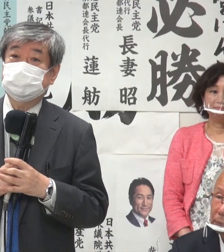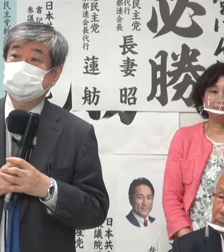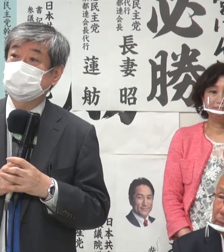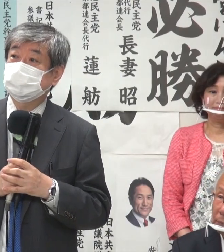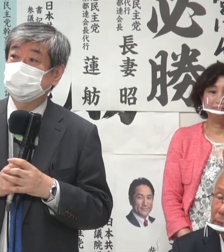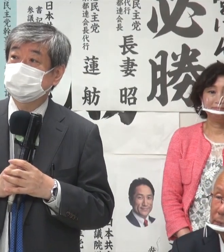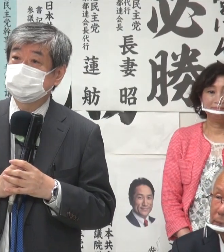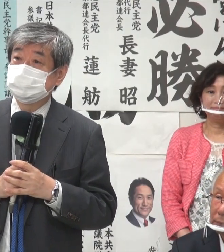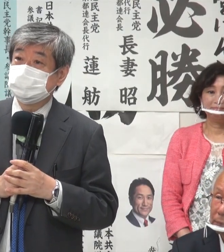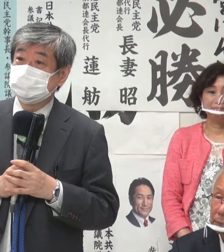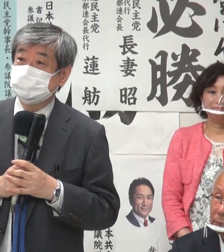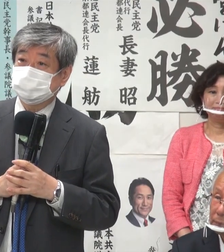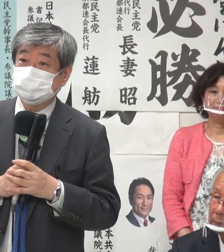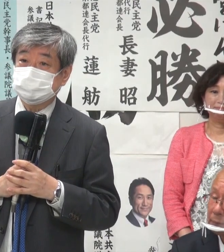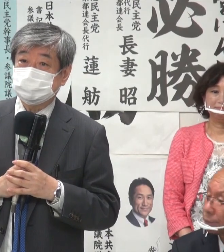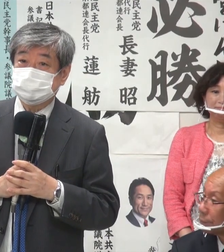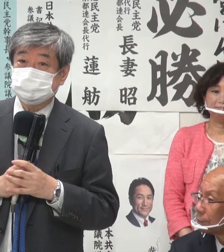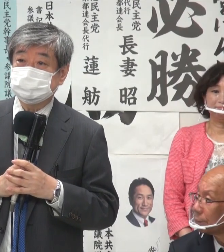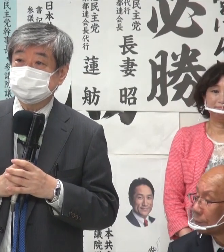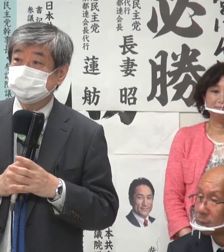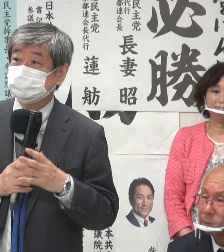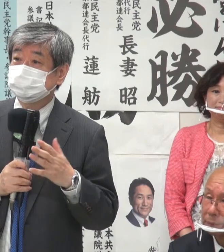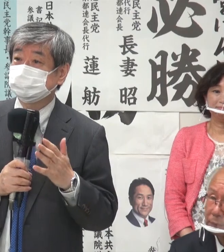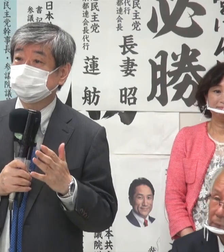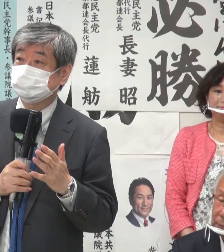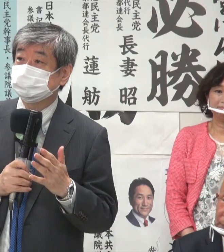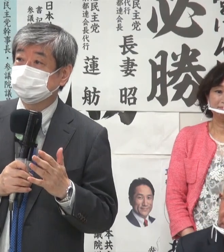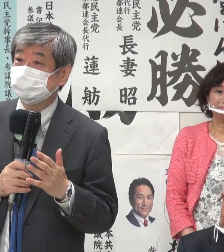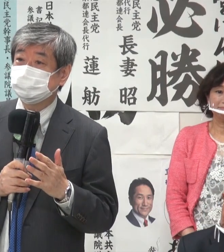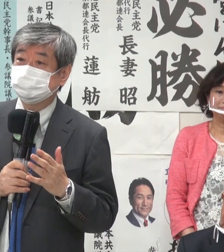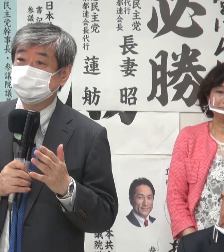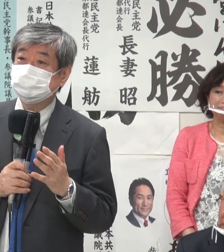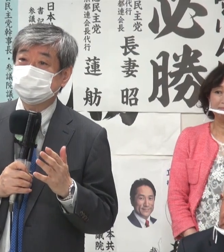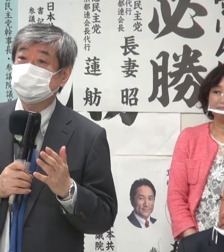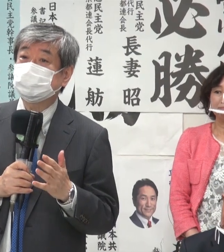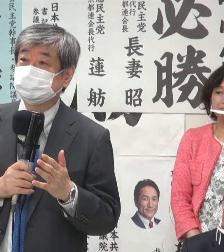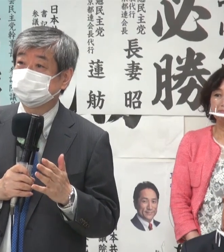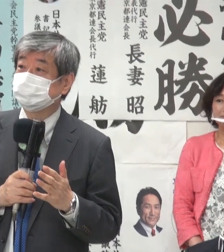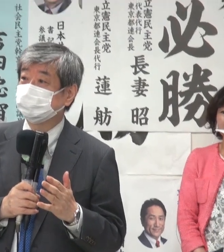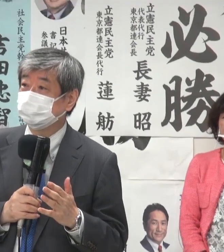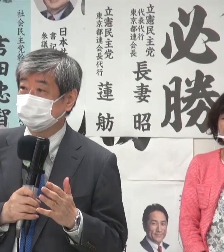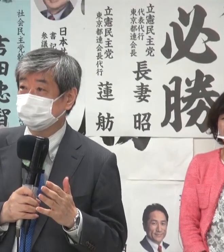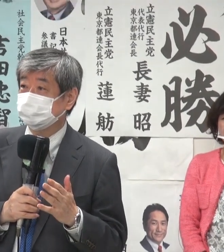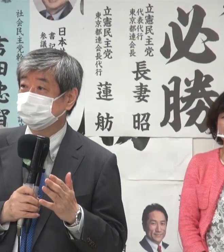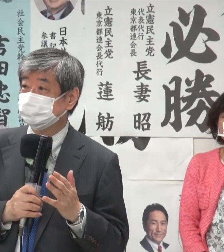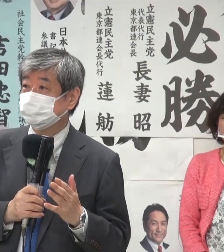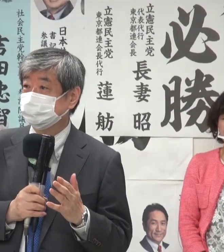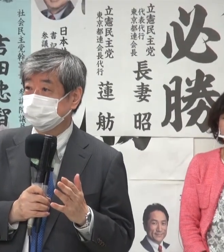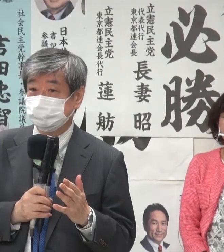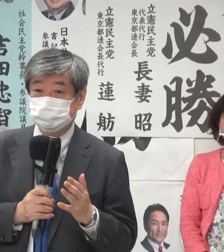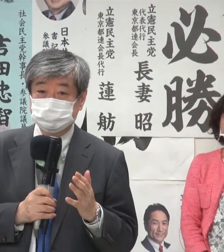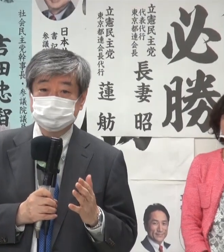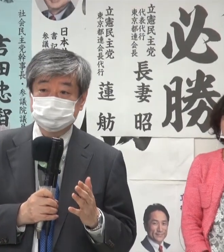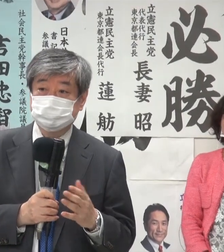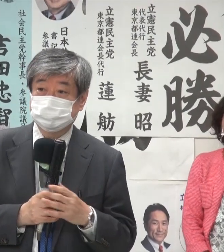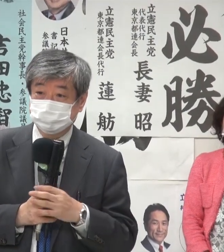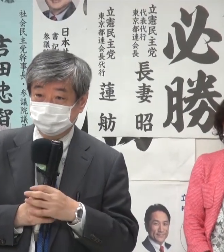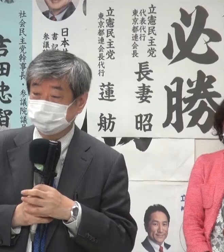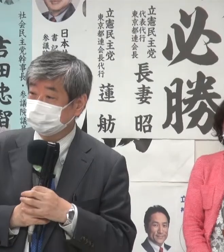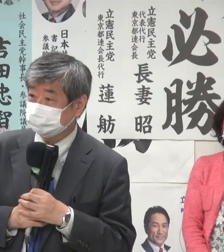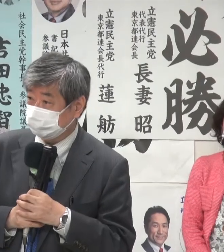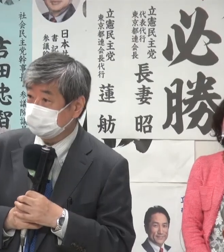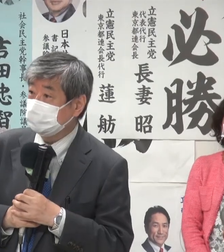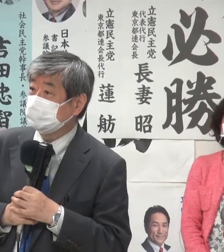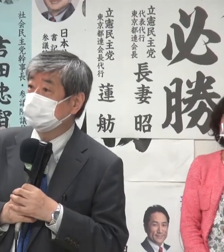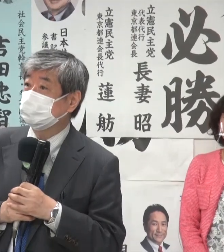で、小池さんが当選したということなんですが、2位は誰かということが確定した段階でやろうというふうに思